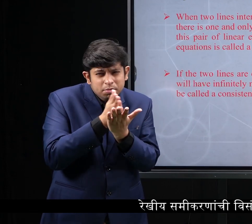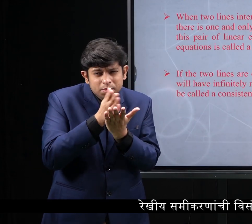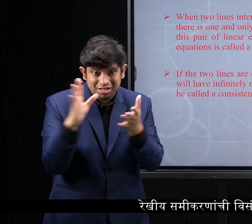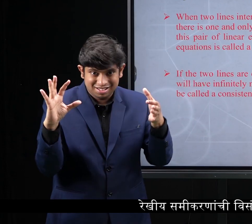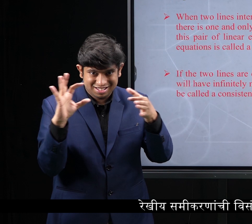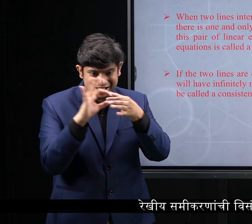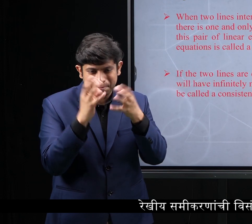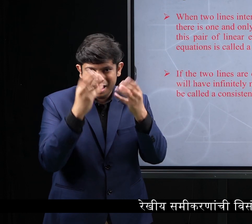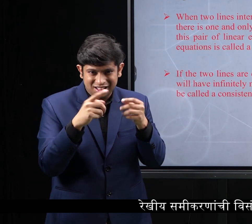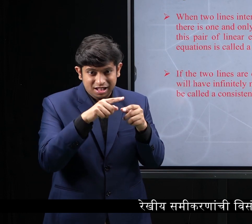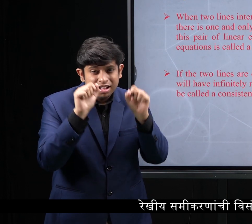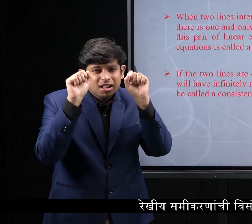येईल.